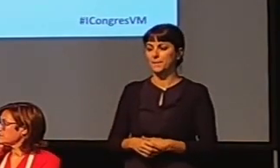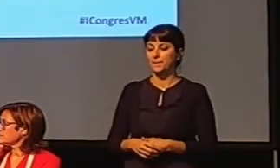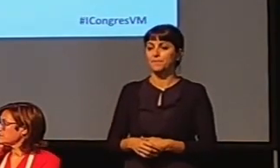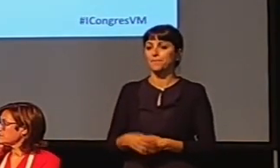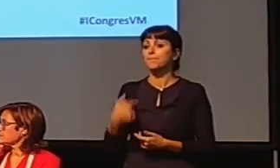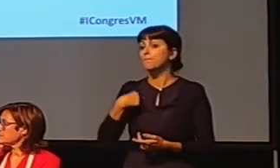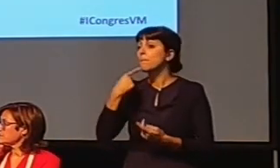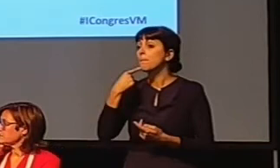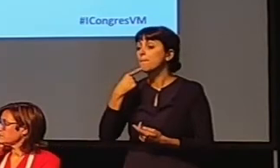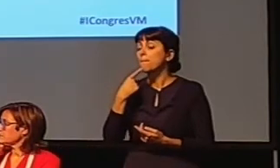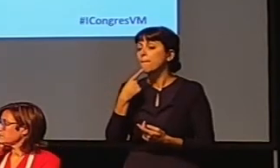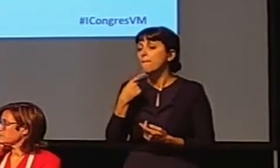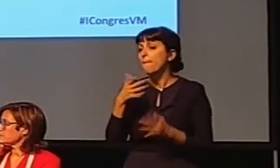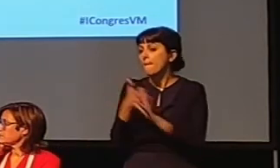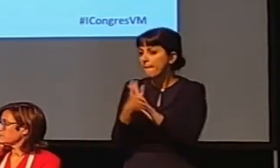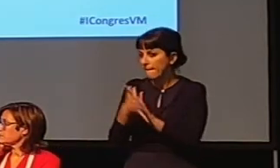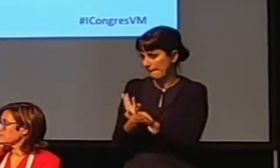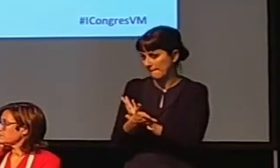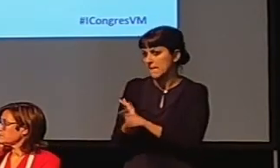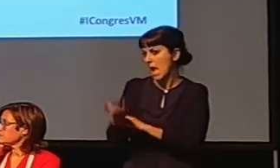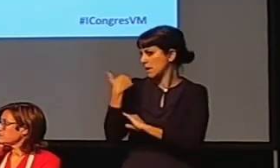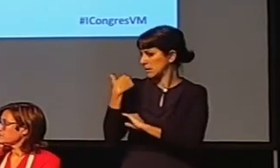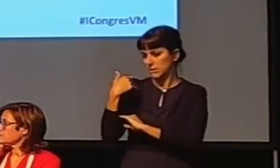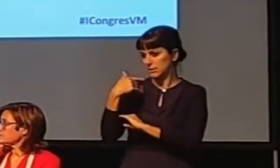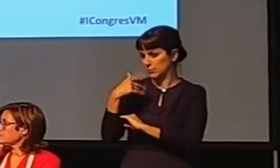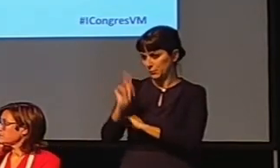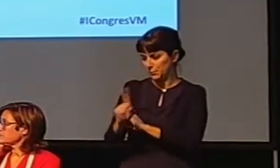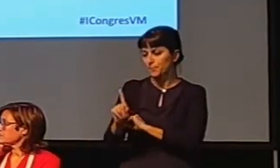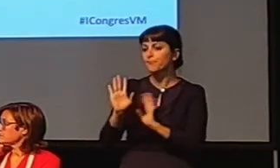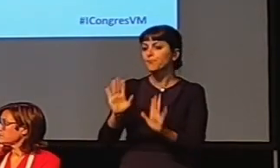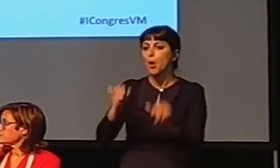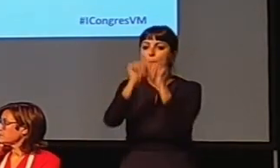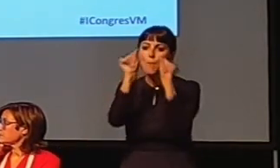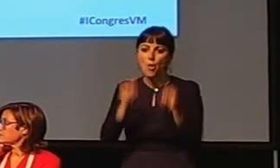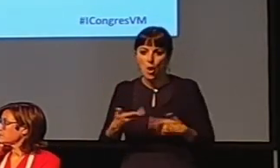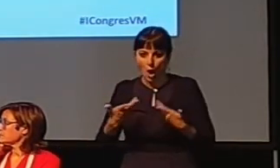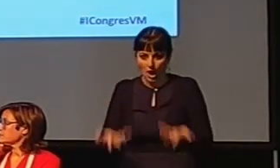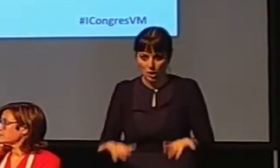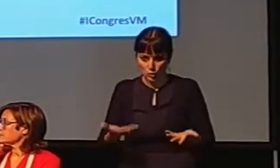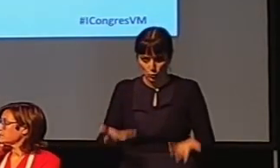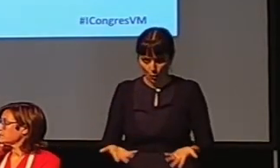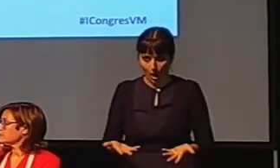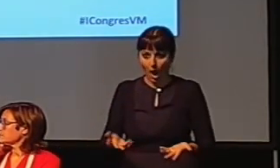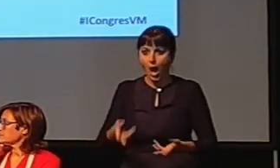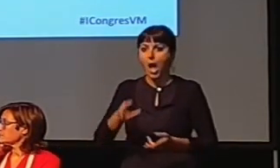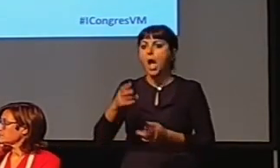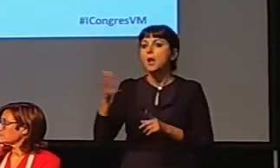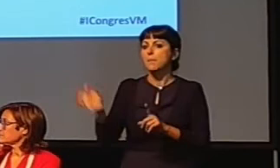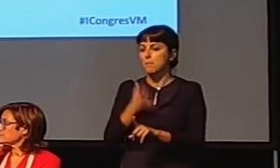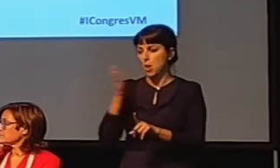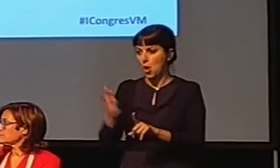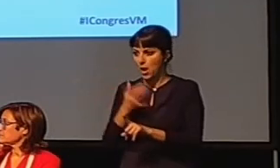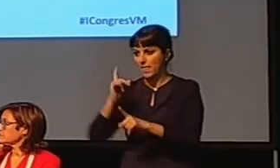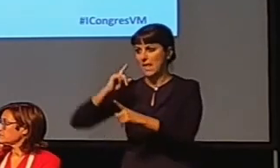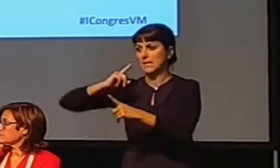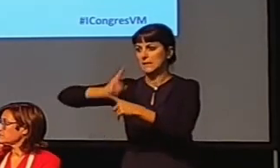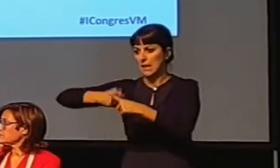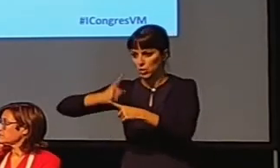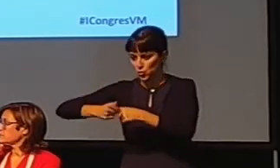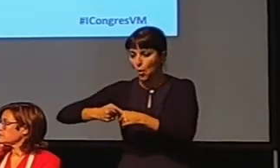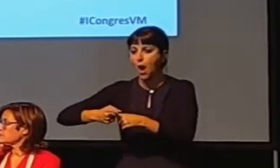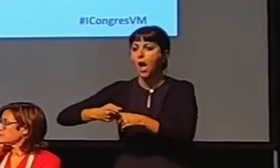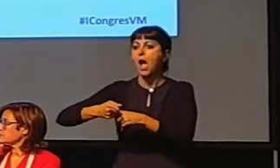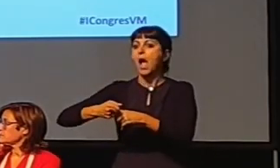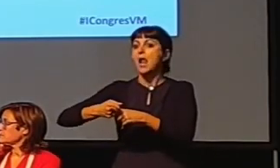perquè, no ho he explicat, però quan estem parlant del model actual i de l'abordatge de les violències sexuals, precisament una de les dificultats que tenim